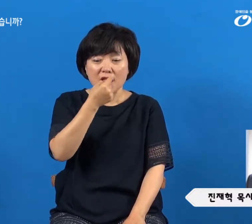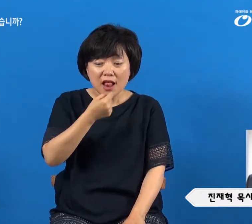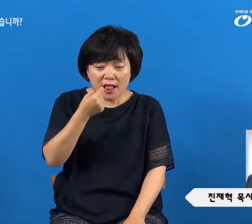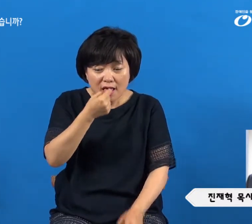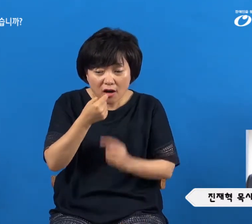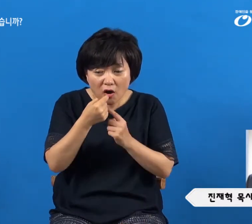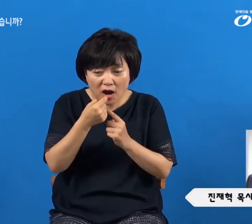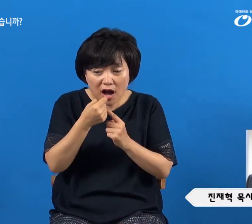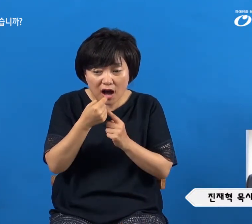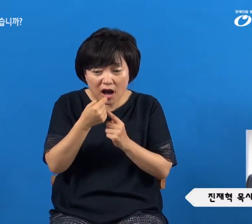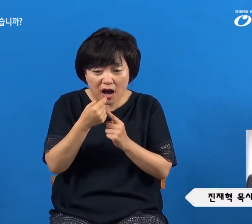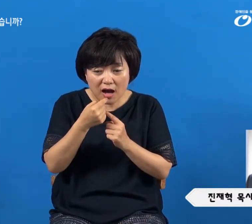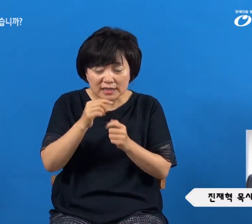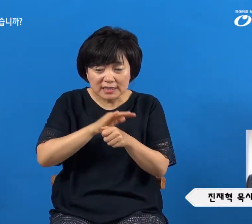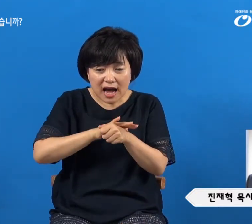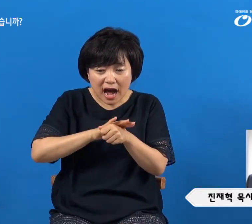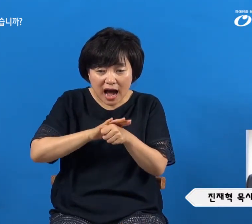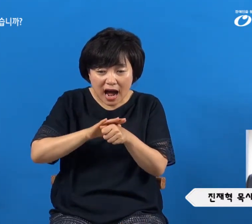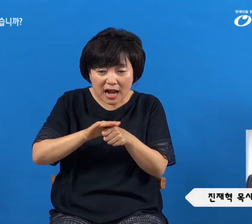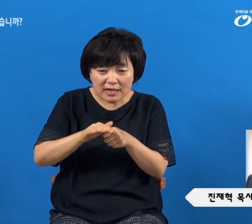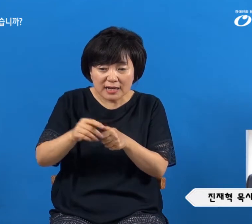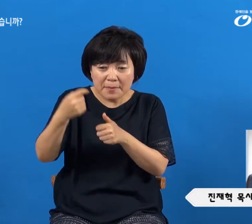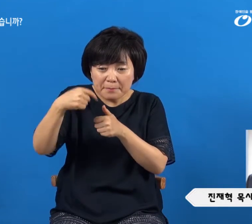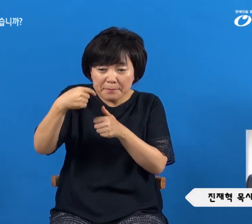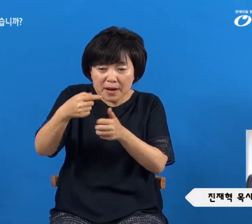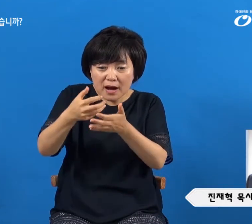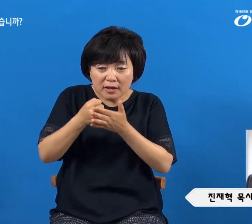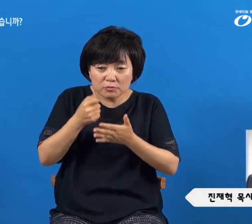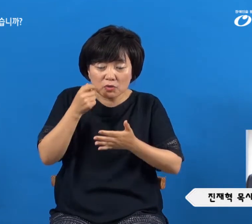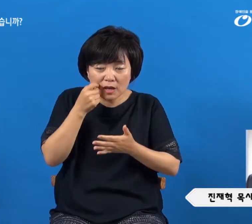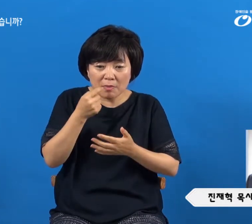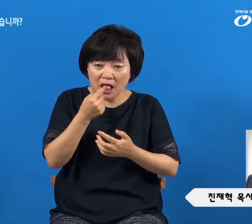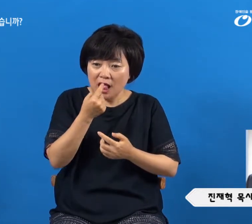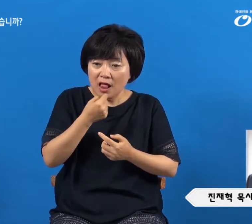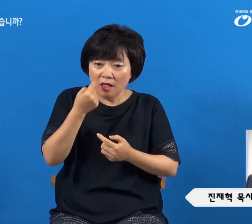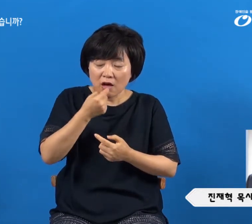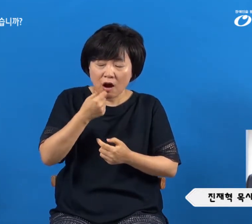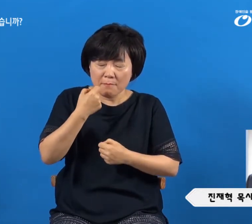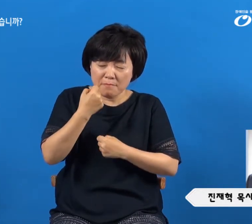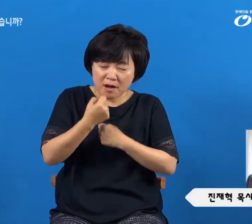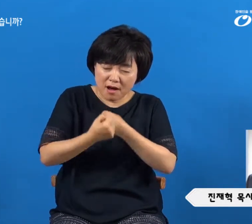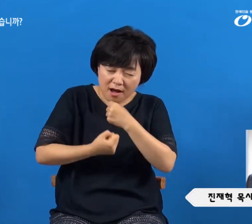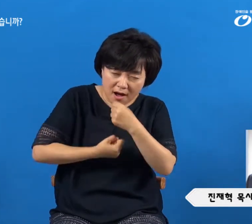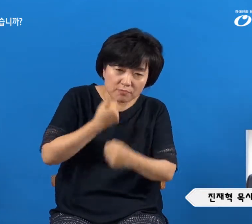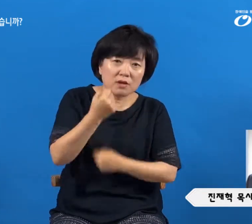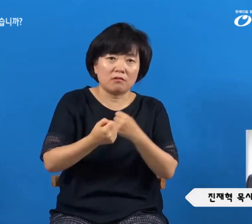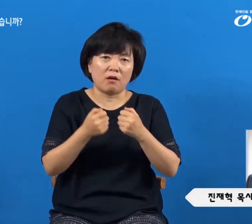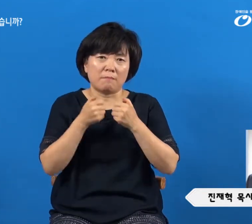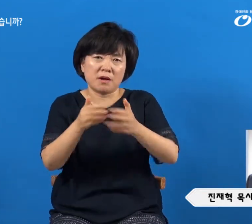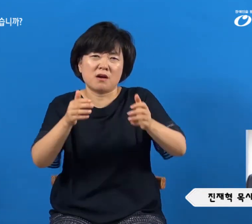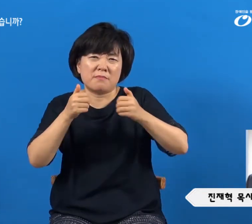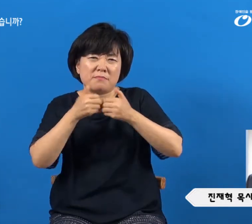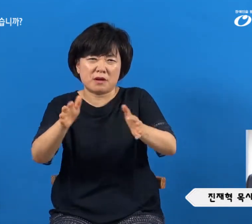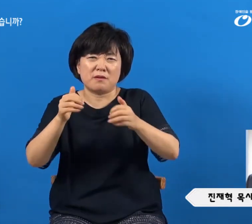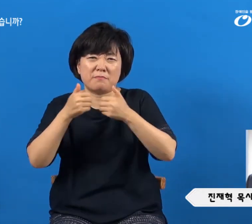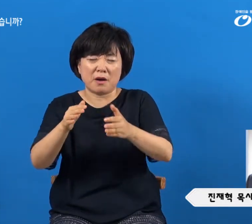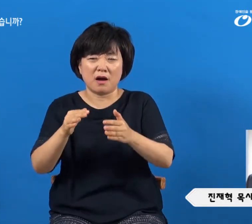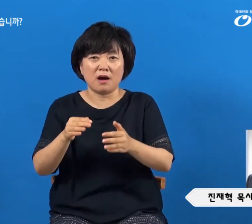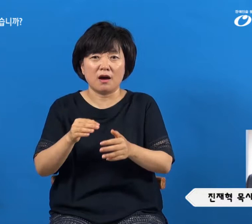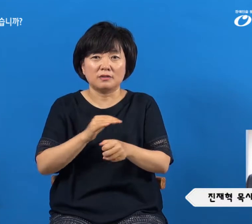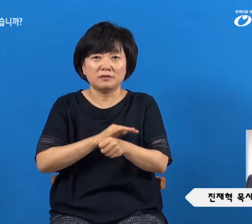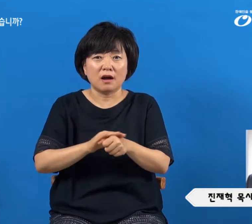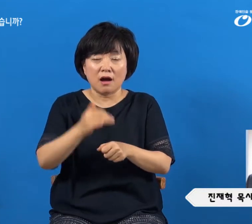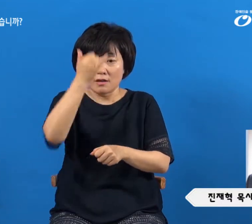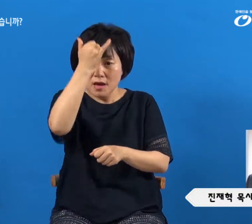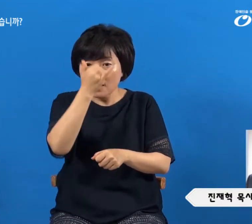입술이 길들여지지 않으면 거기는 제어할 수 없습니다. 컨트롤이 안 됩니다. 그러면 거기서부터